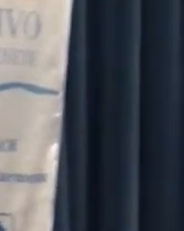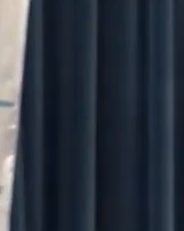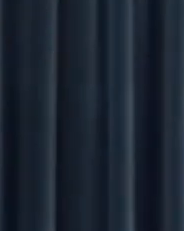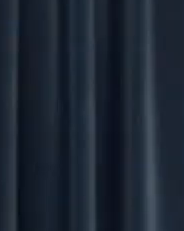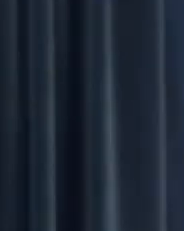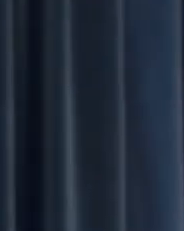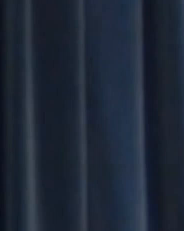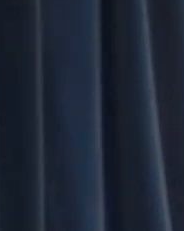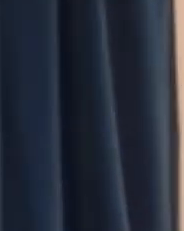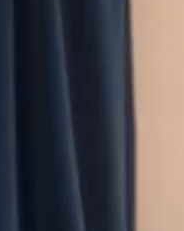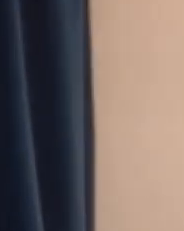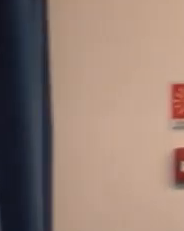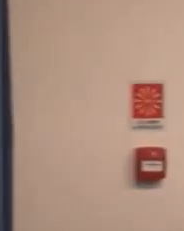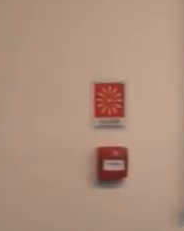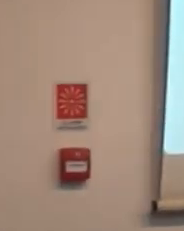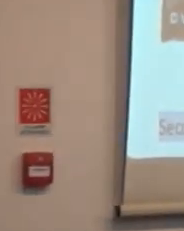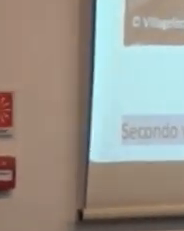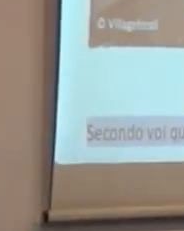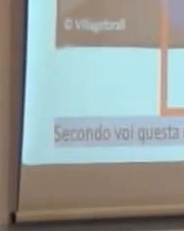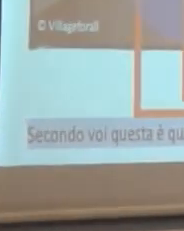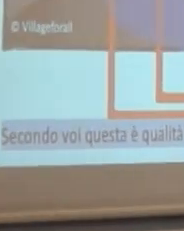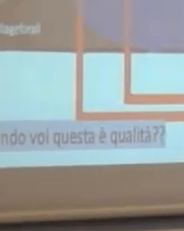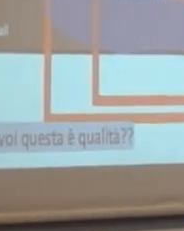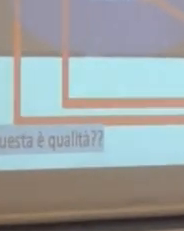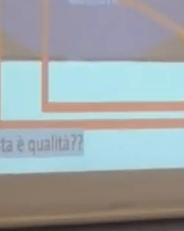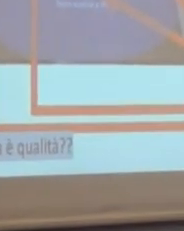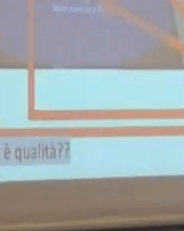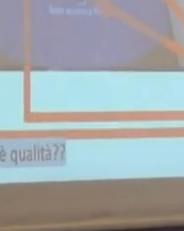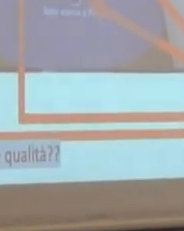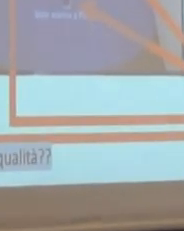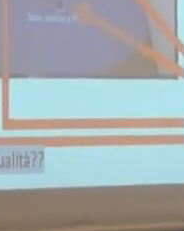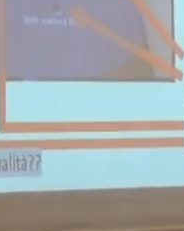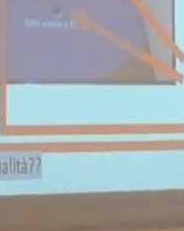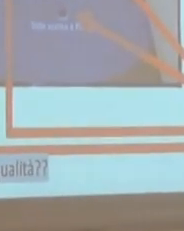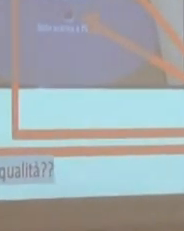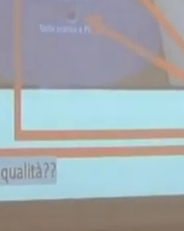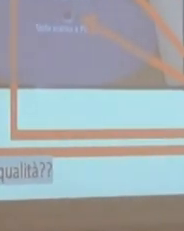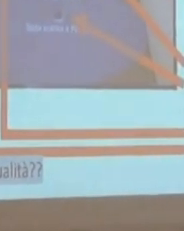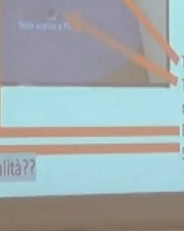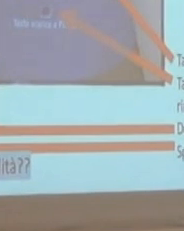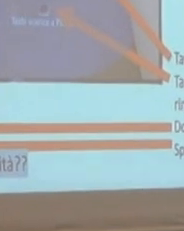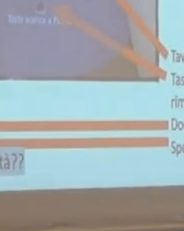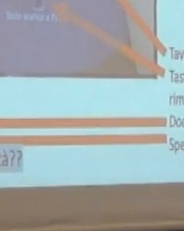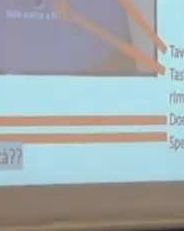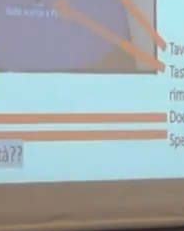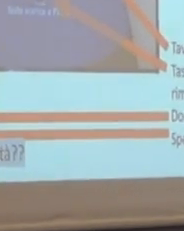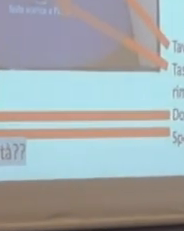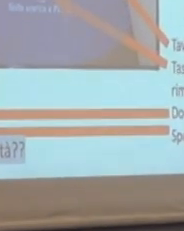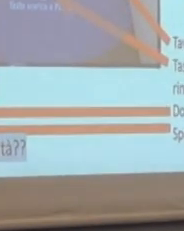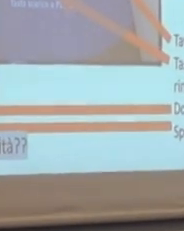ha portato porterai elso a diventare una città completamente accessibile e comunque inclusiva un marchio di qualità importante ma